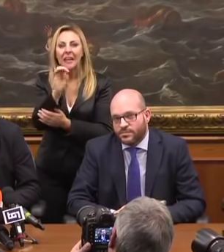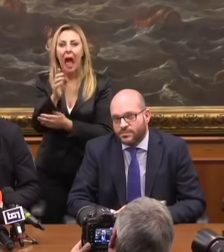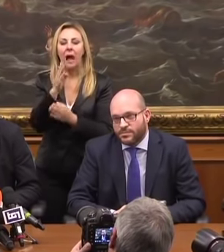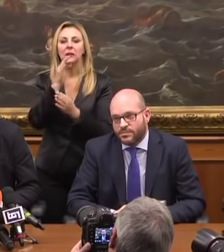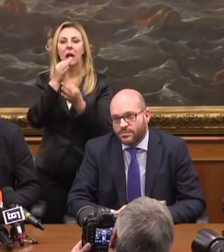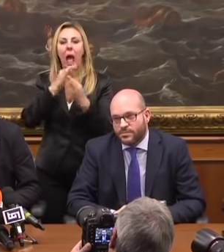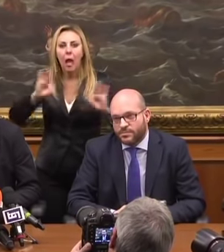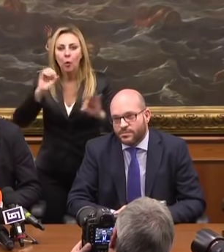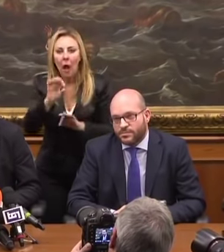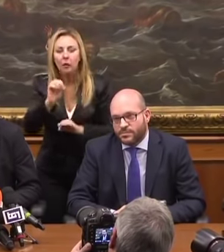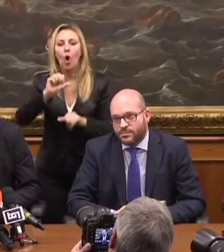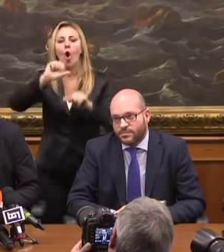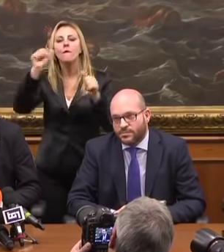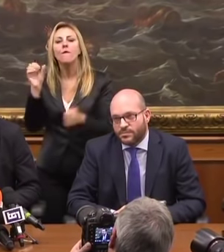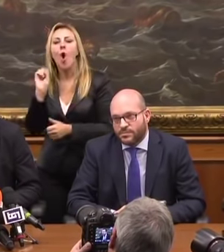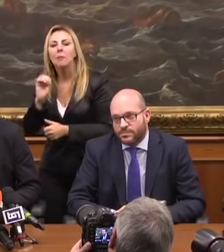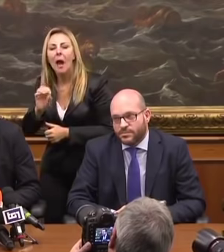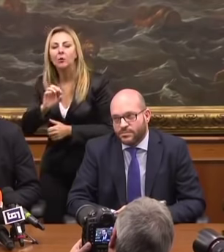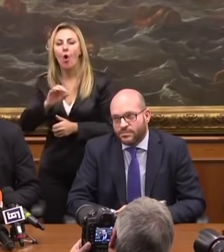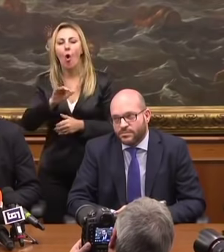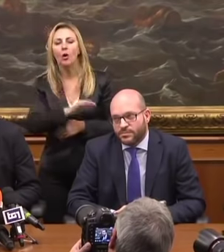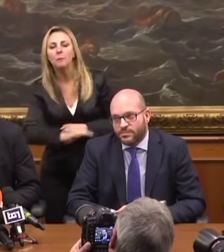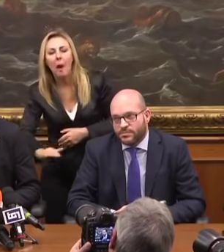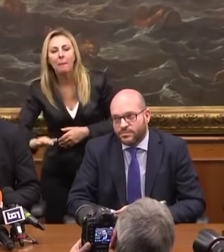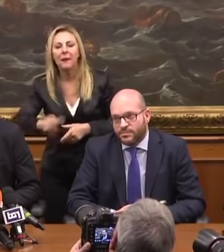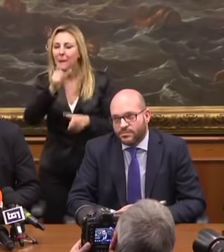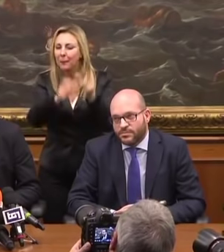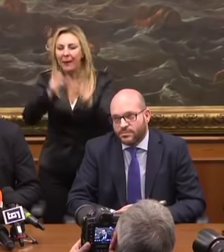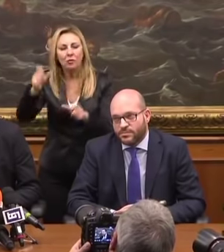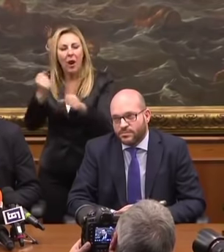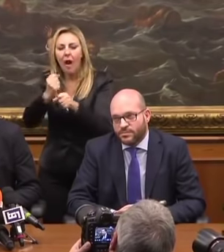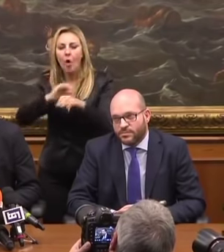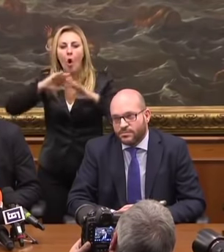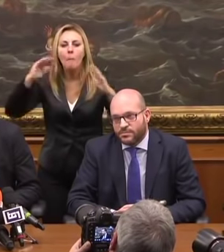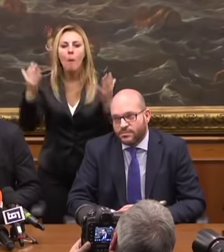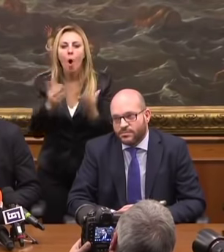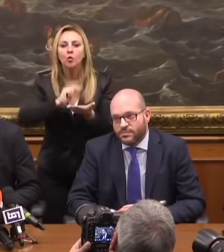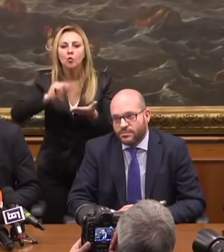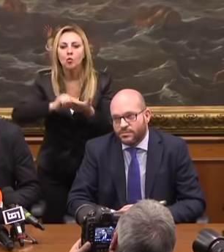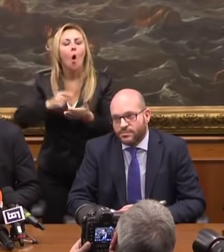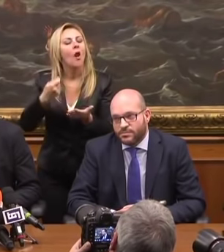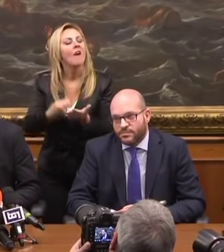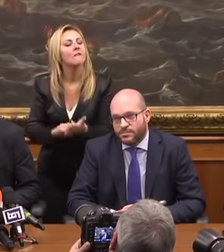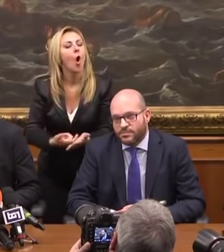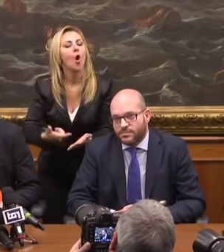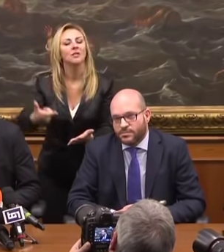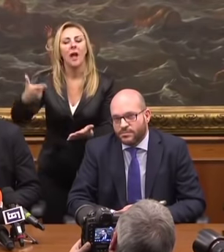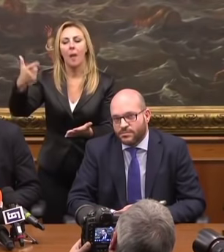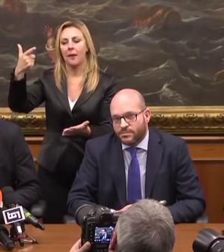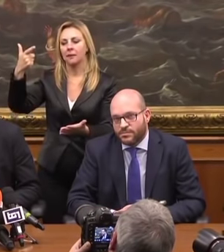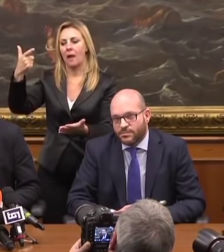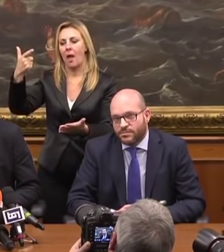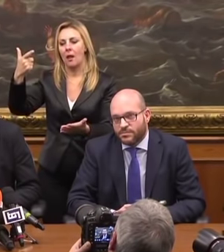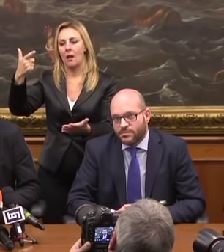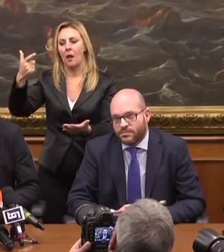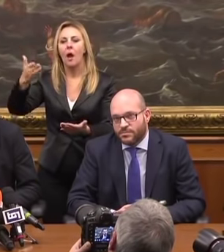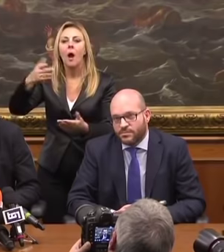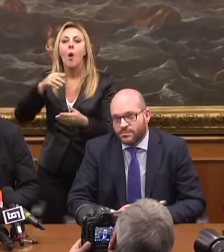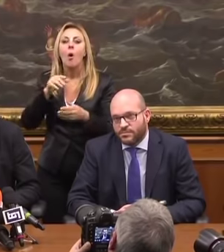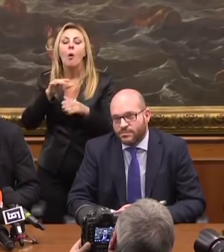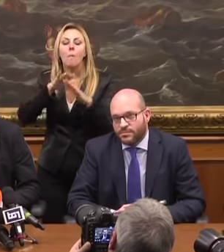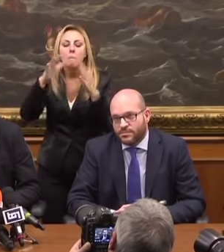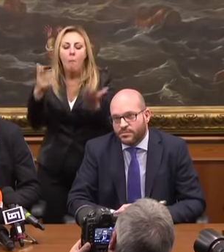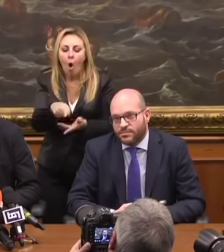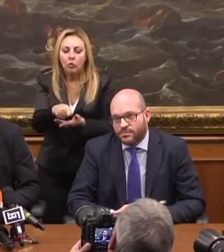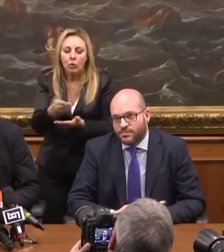i formatori, i bimbi e gli studenti era fondamentale in un mondo che in passato è troppo